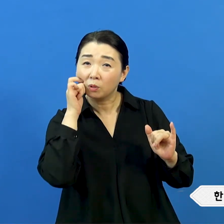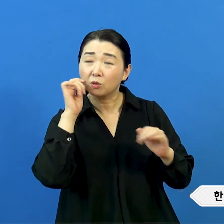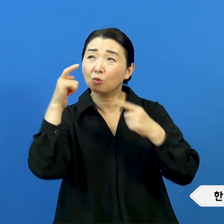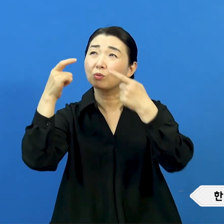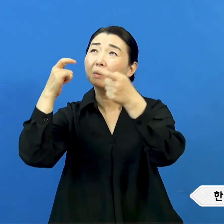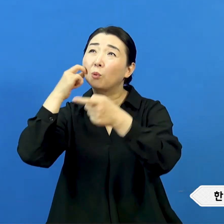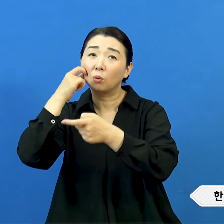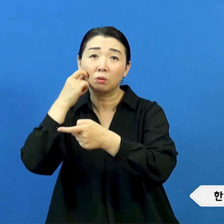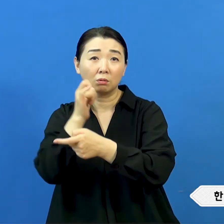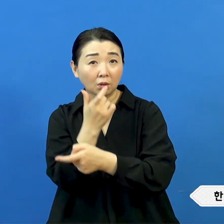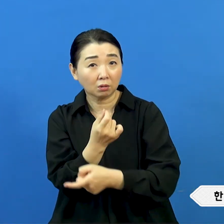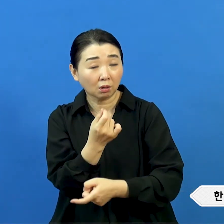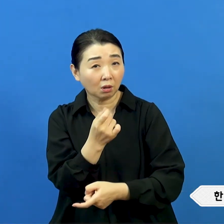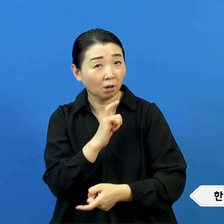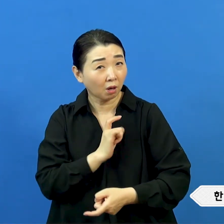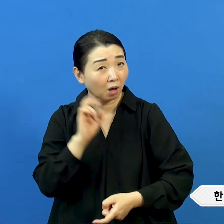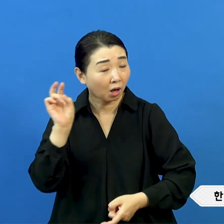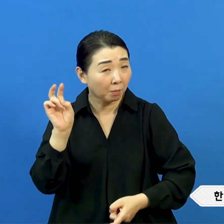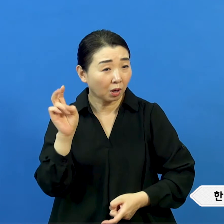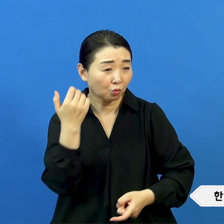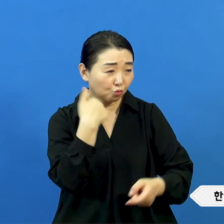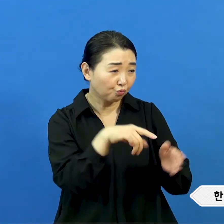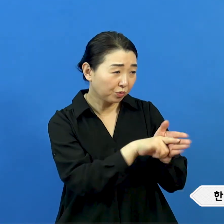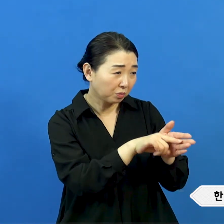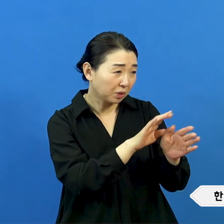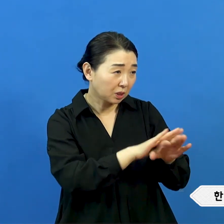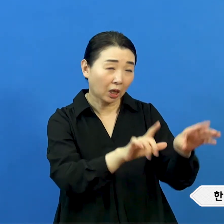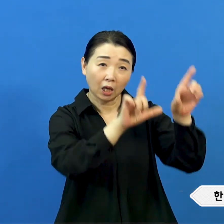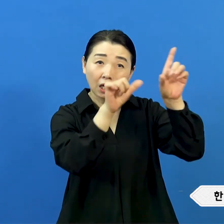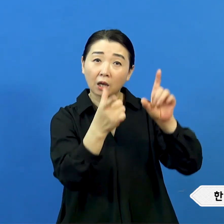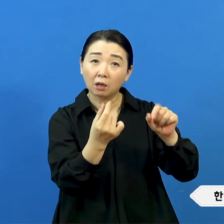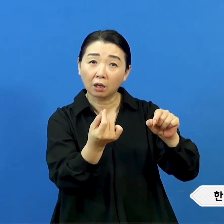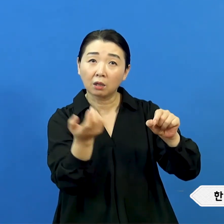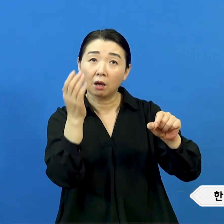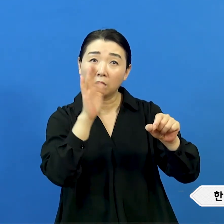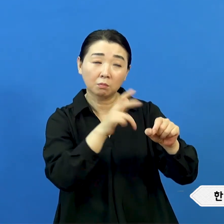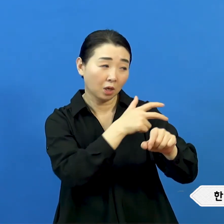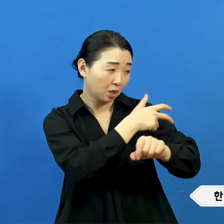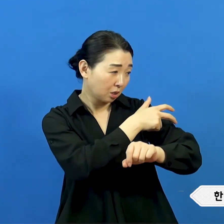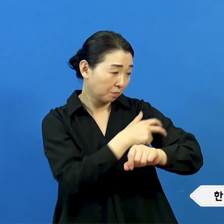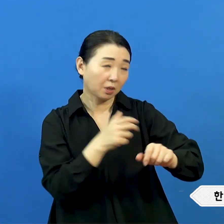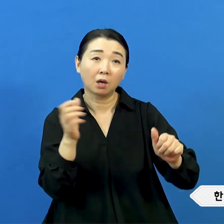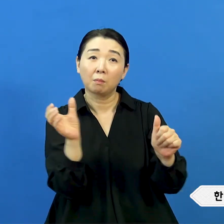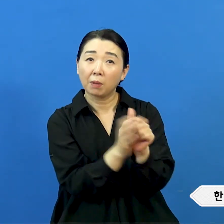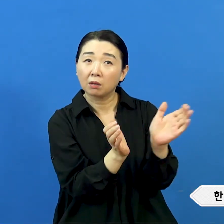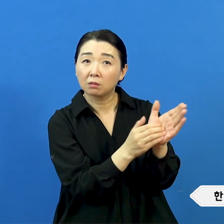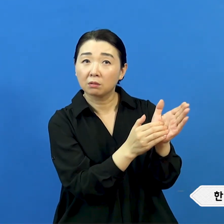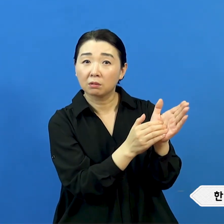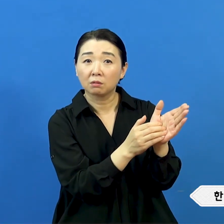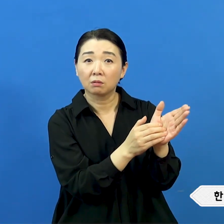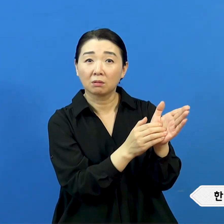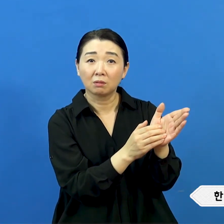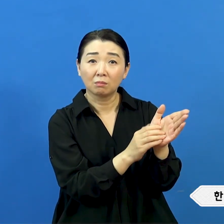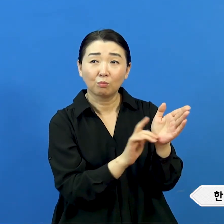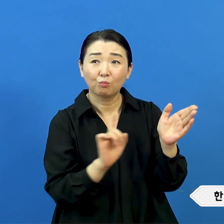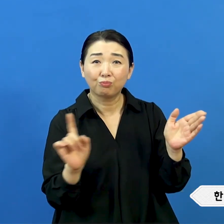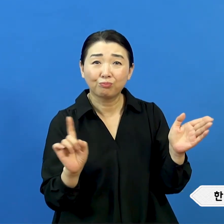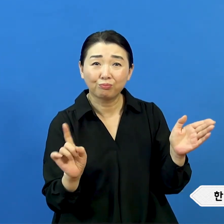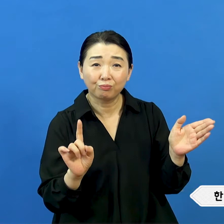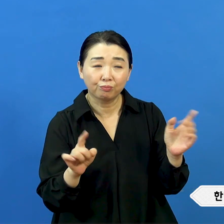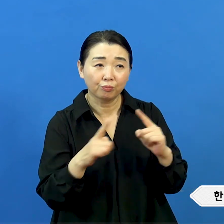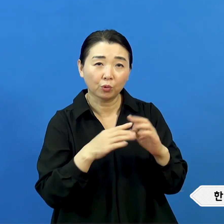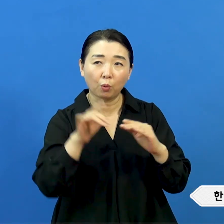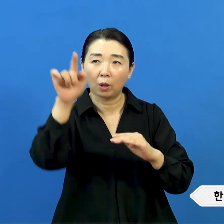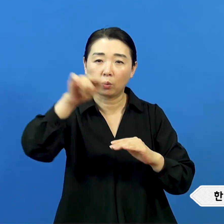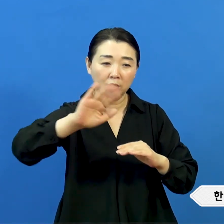생기시죠? 어떤 분은 신앙생활 잘한 것 같은데 집사까지 했는데, 그런데 뭔 일인지 그냥 교회